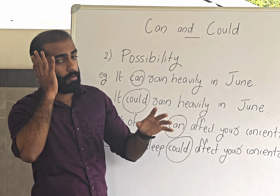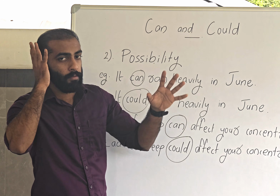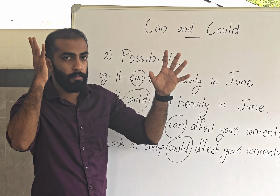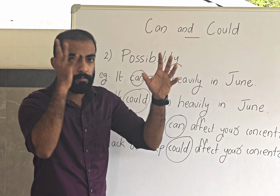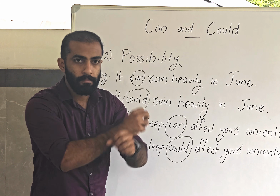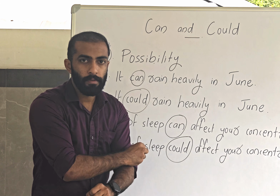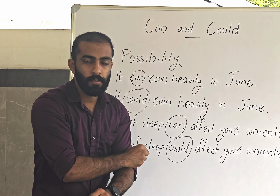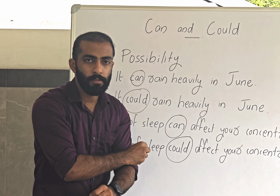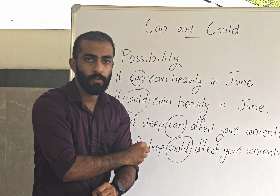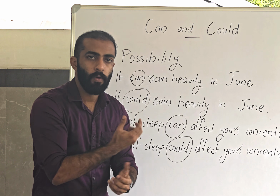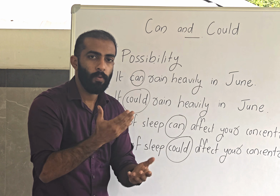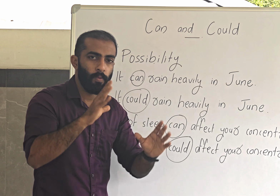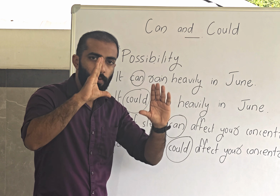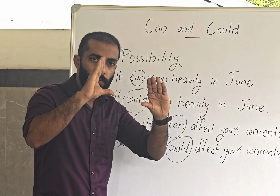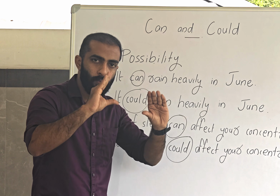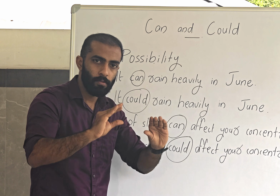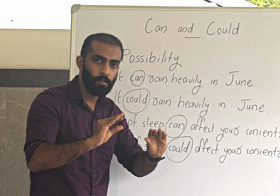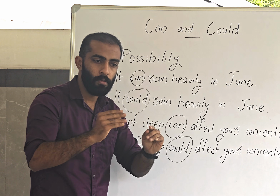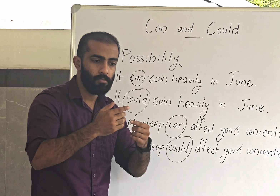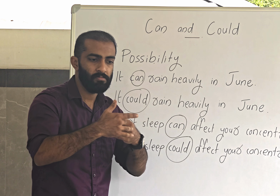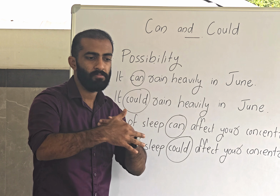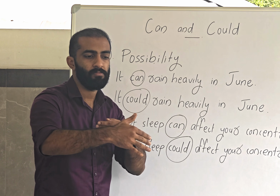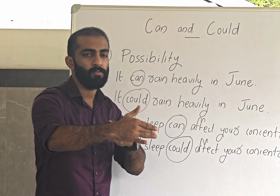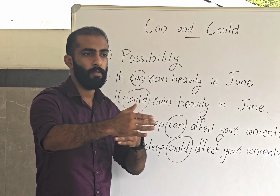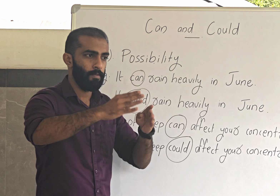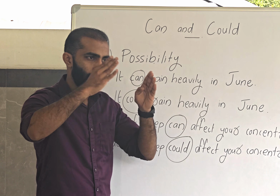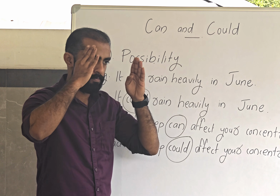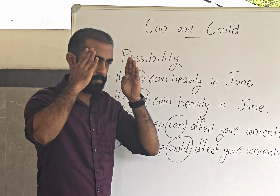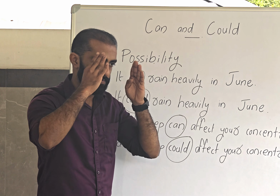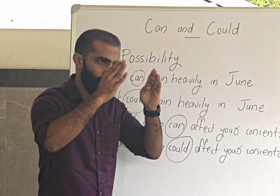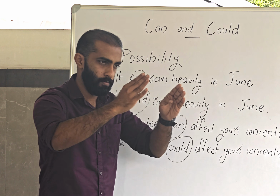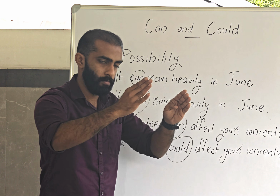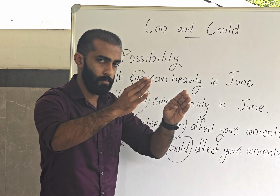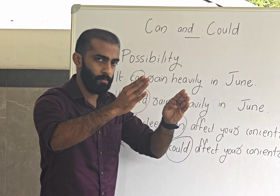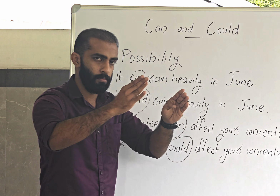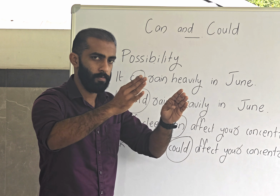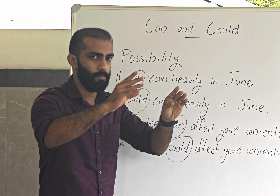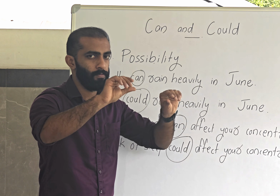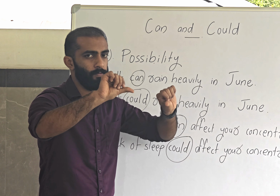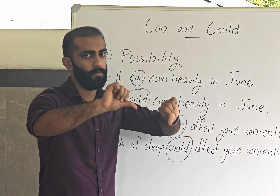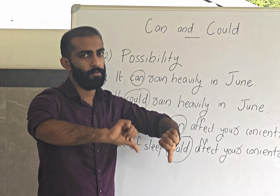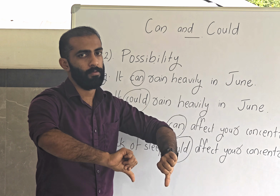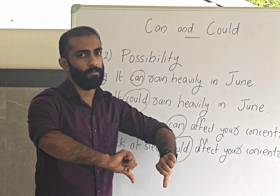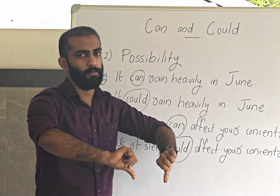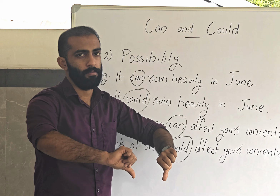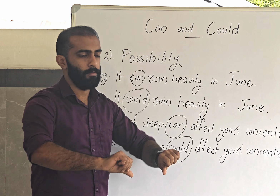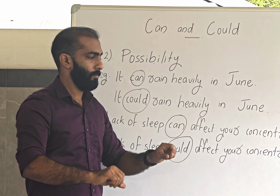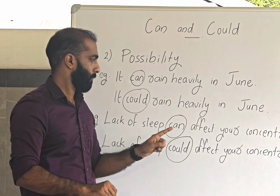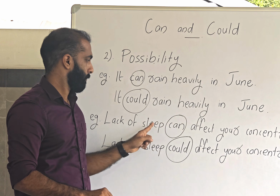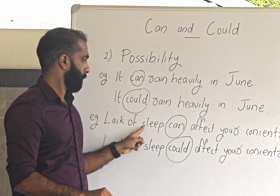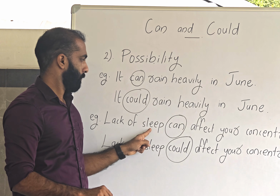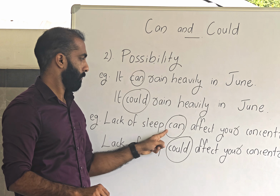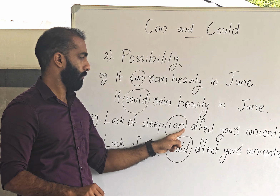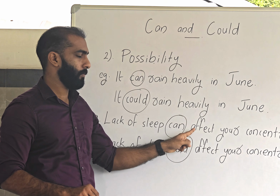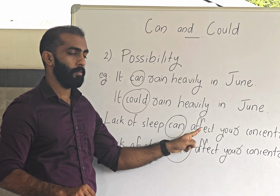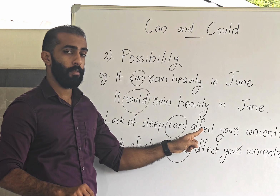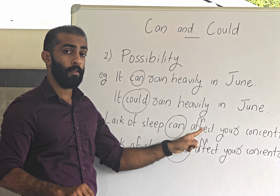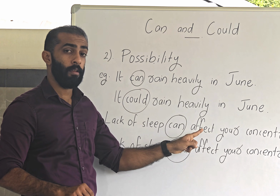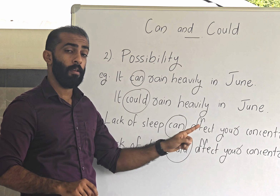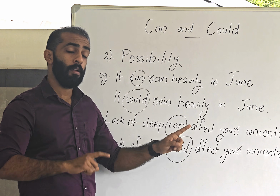നിങ്ങൾ നന്നായി ഉറങ്ങിയില്ലെങ്കിൽ നിങ്ങൾക്ക് നിങ്ങളുടെ ഏകാഗ്രത നഷ്ടമാകും. ഇവിടെ ക്യാൻ വന്നിരിക്കുന്നതുകൊണ്ട് നമുക്ക് ഉറപ്പിച്ച് പറയാൻ കഴിയുന്ന